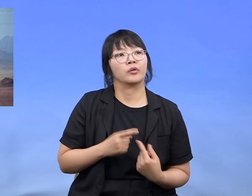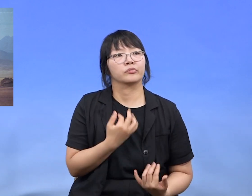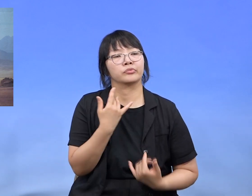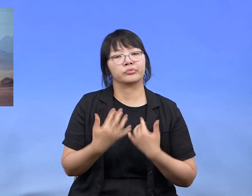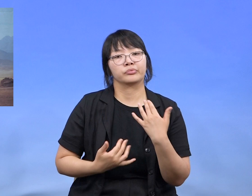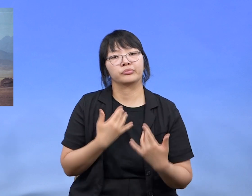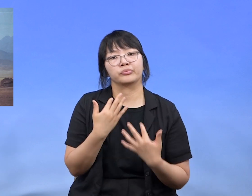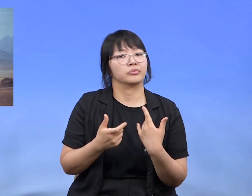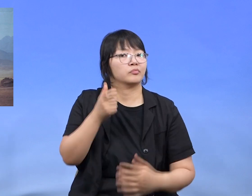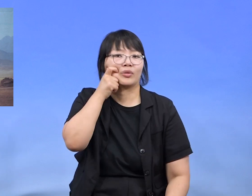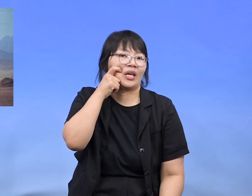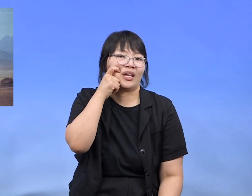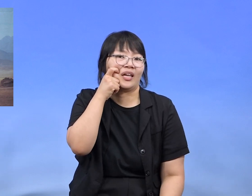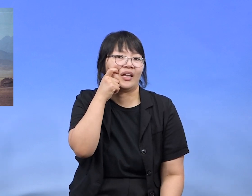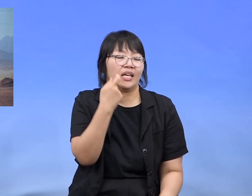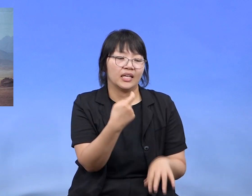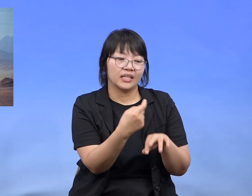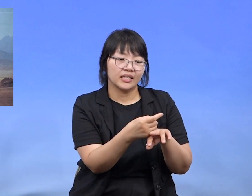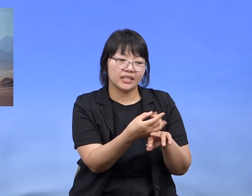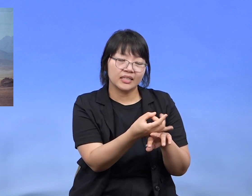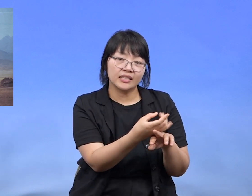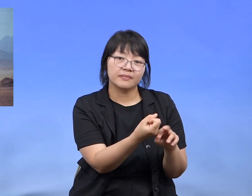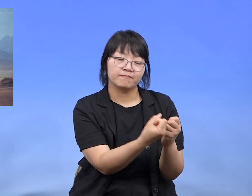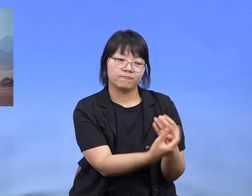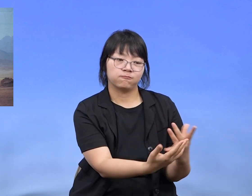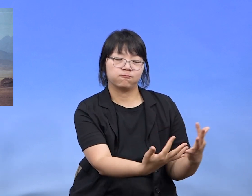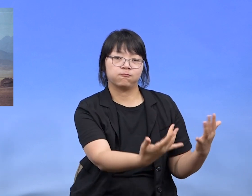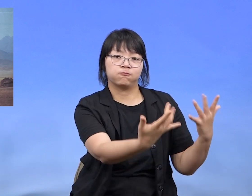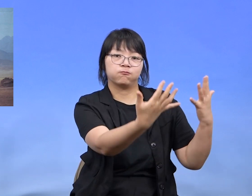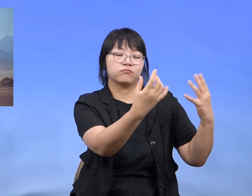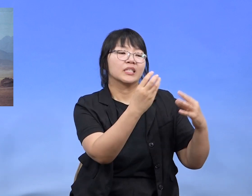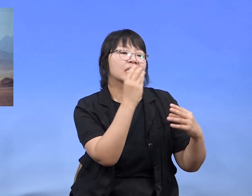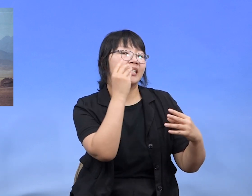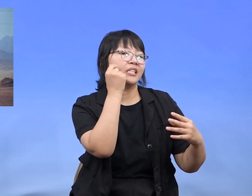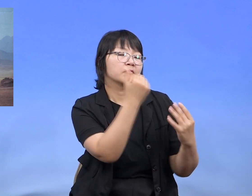금촛대의 기름이 태워짐으로써 촛대가 빛을 발하지 않습니까?